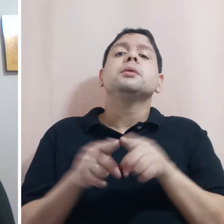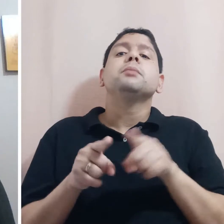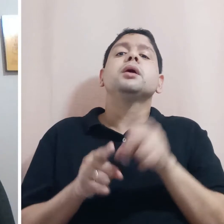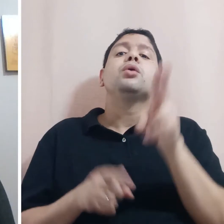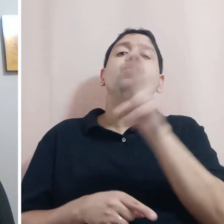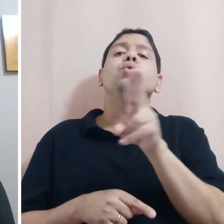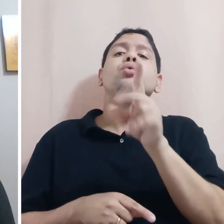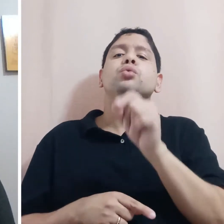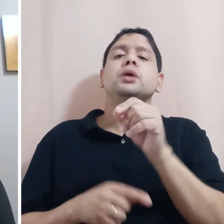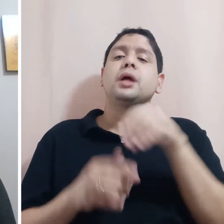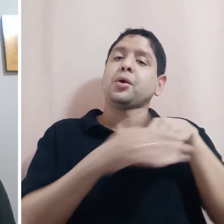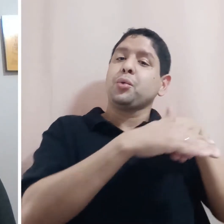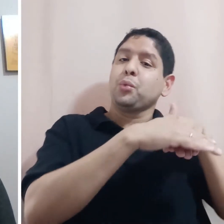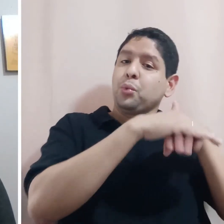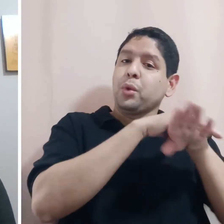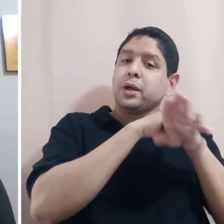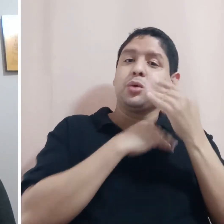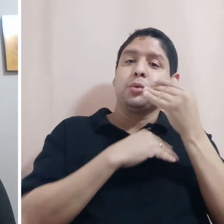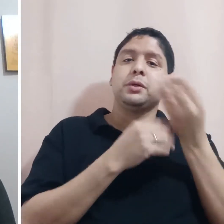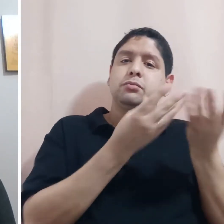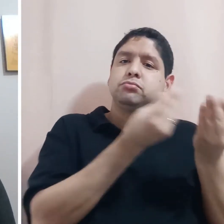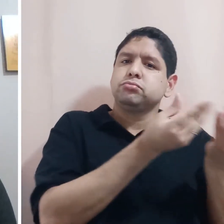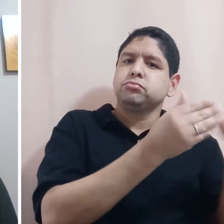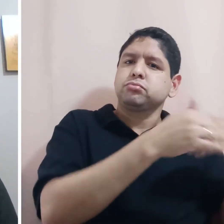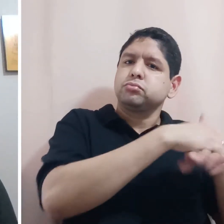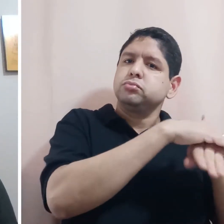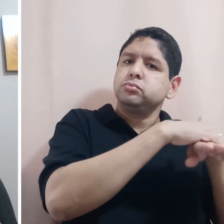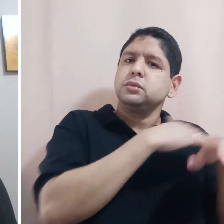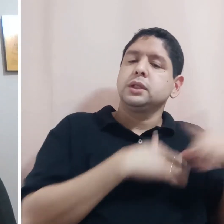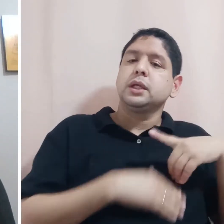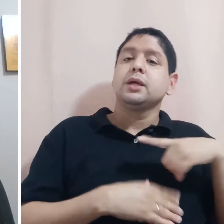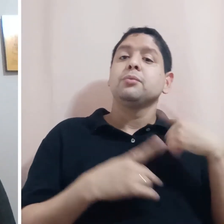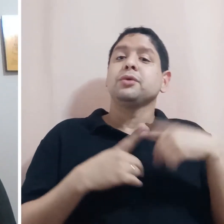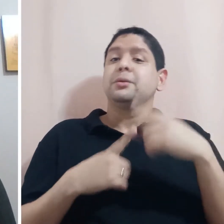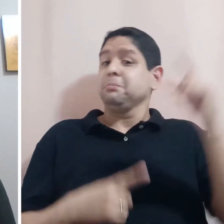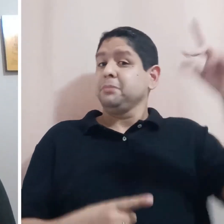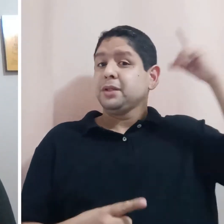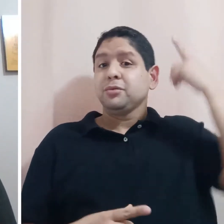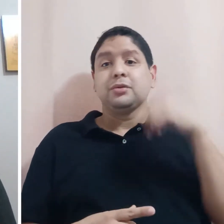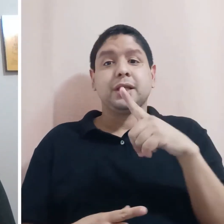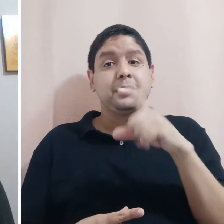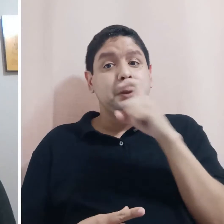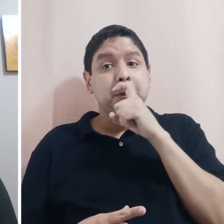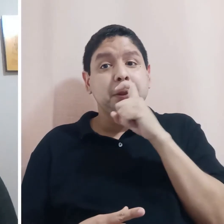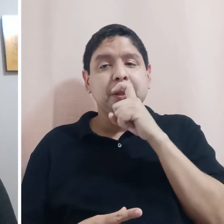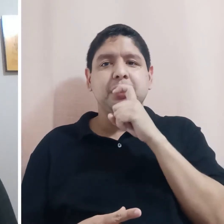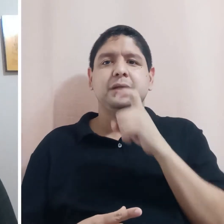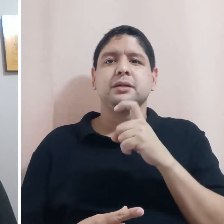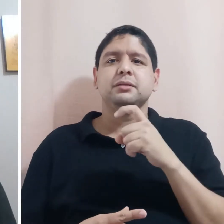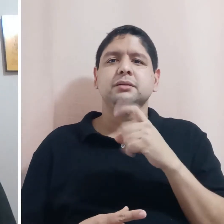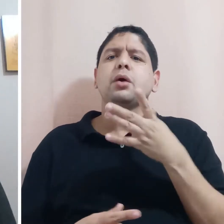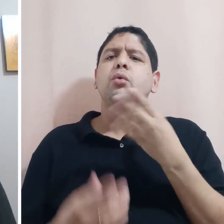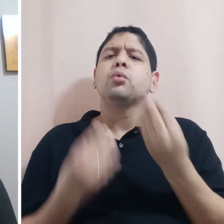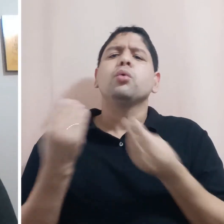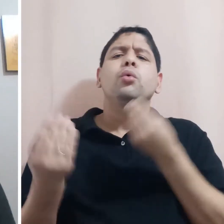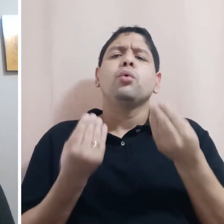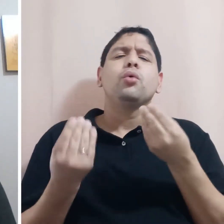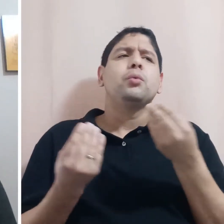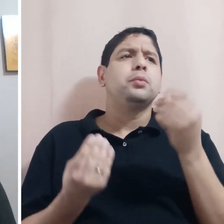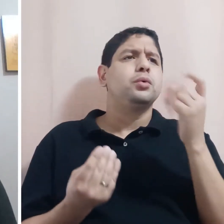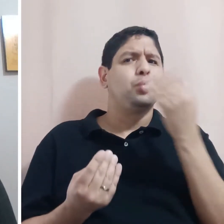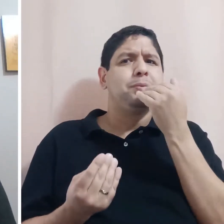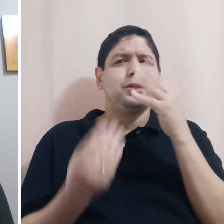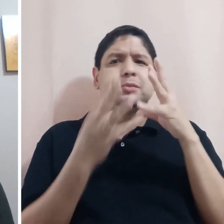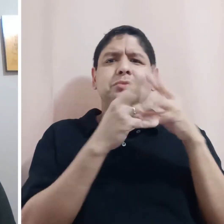servir para temperar comida, elas muitas vezes também serviam para conservar os alimentos. A gente lembrar que era uma época que não tinha geladeira, por